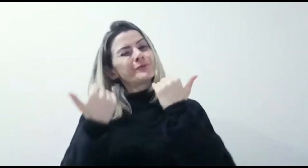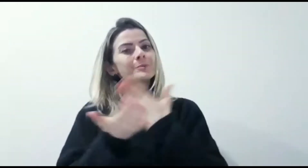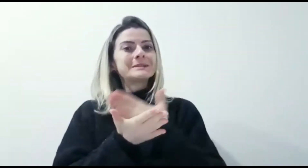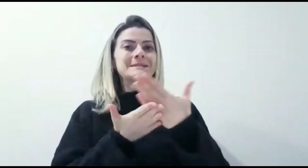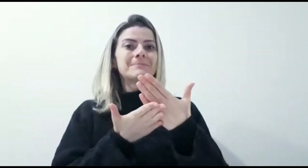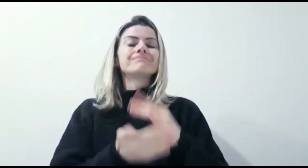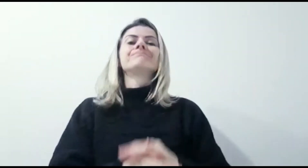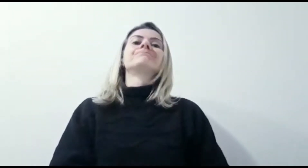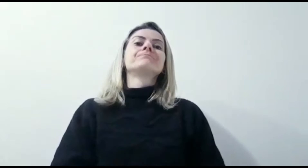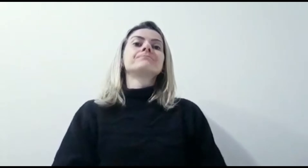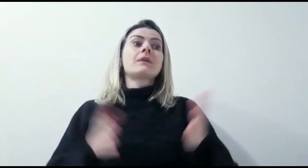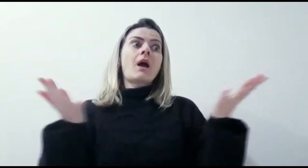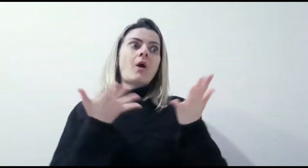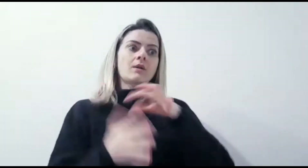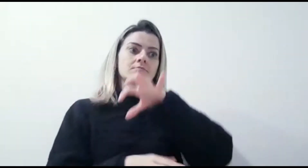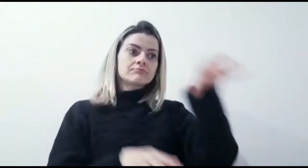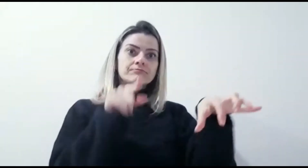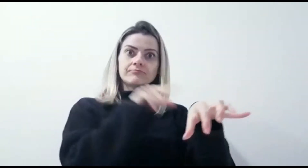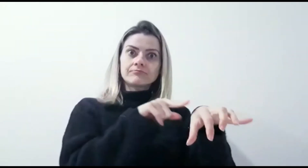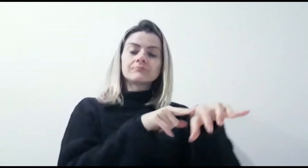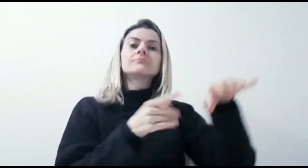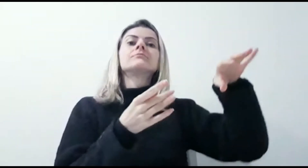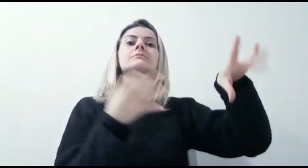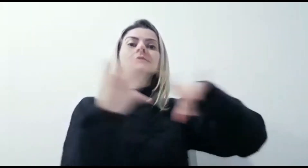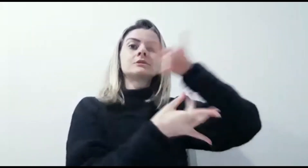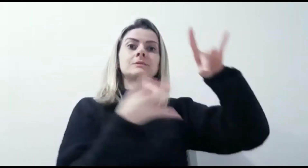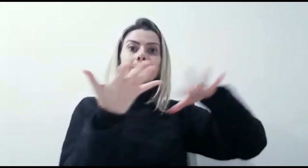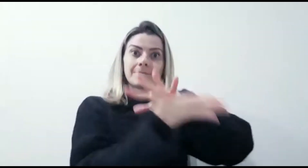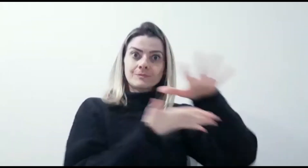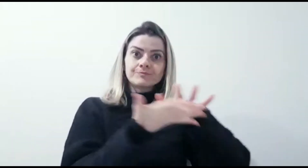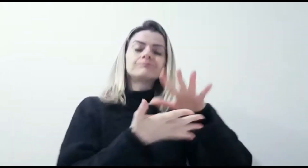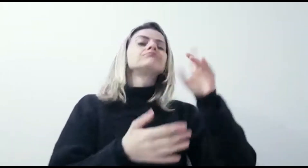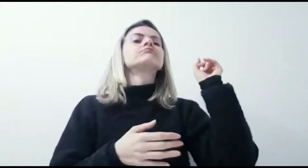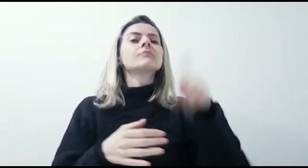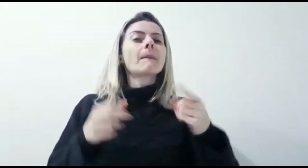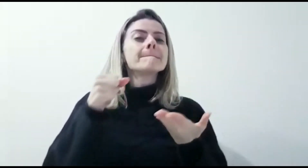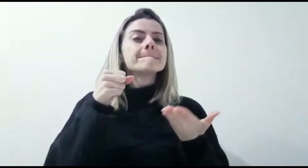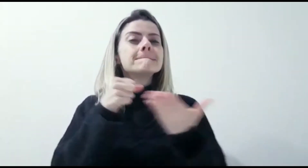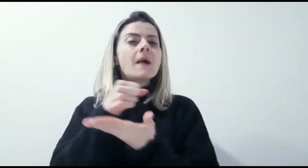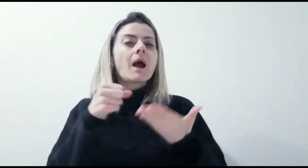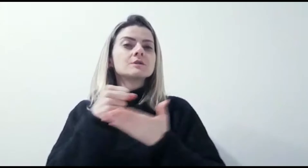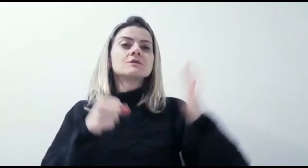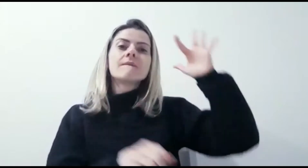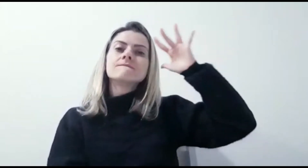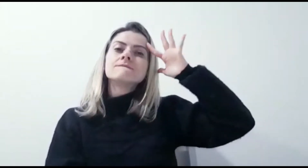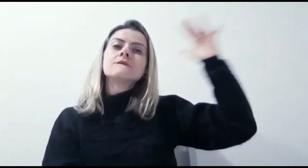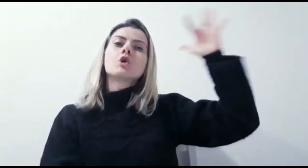dois. Vamos lá? Então, vamos lá. Bom, o espiritualismo tem uma